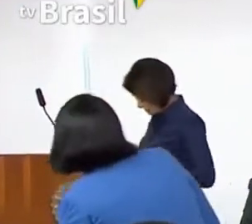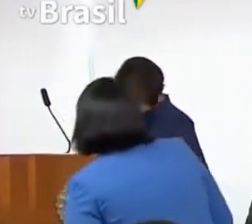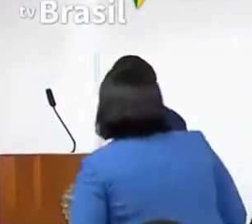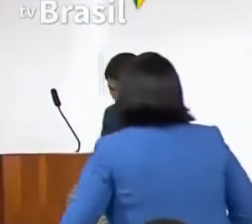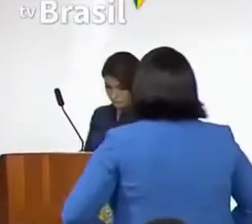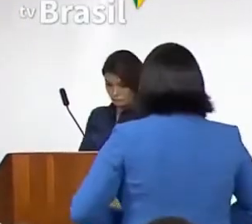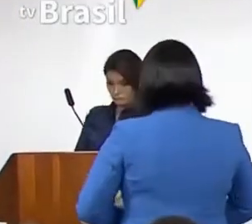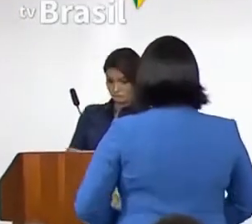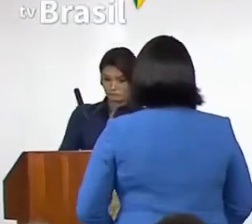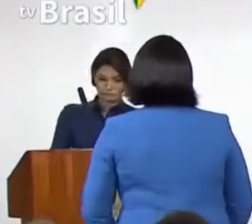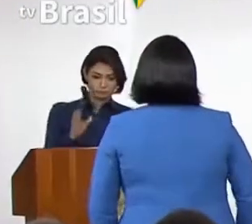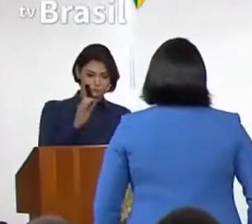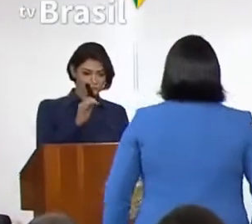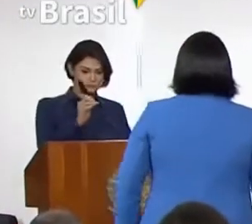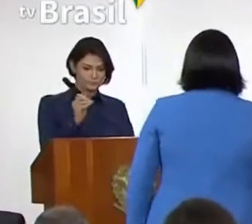língua brasileira de sinais.